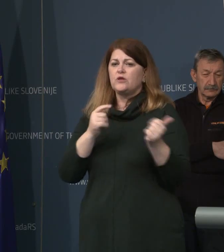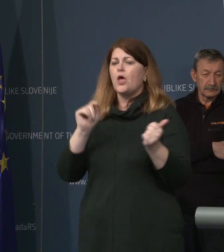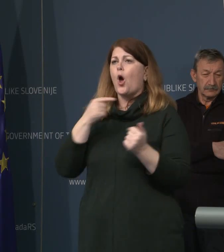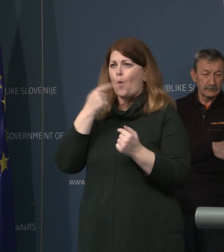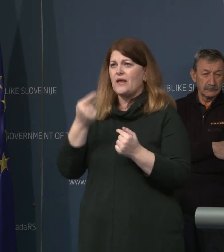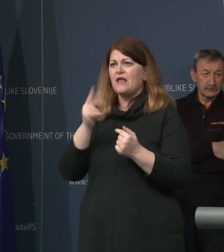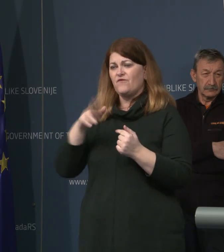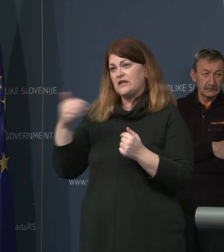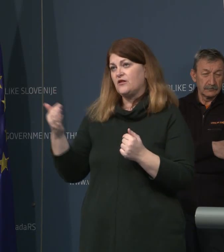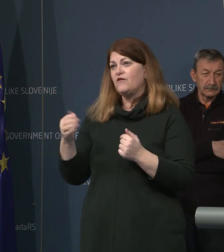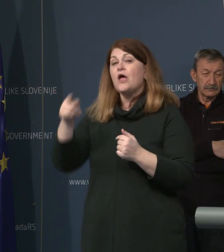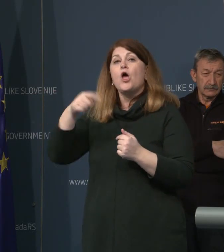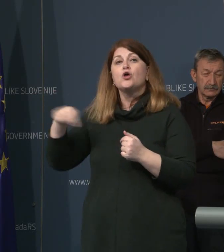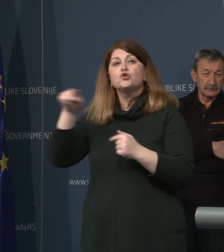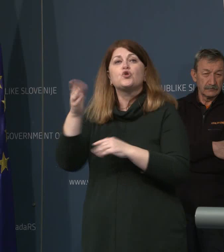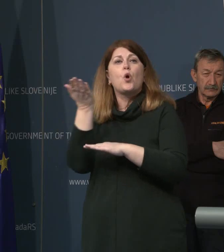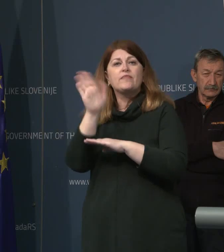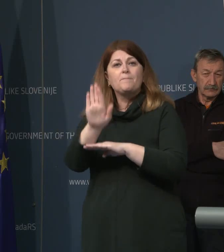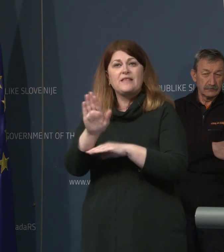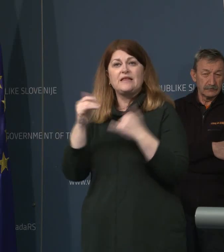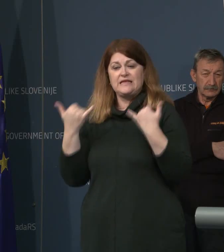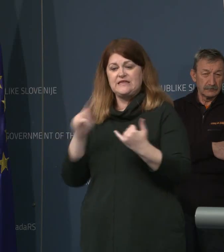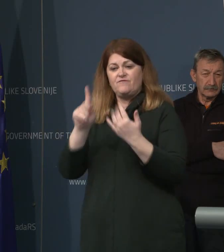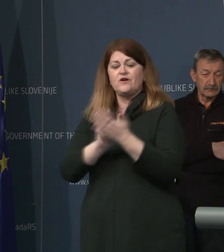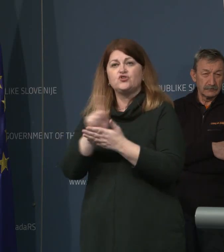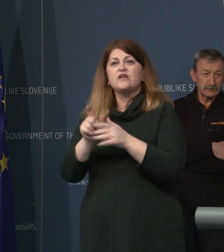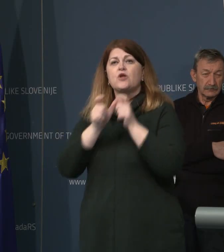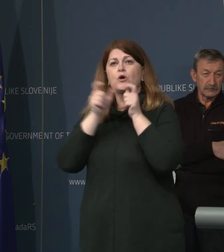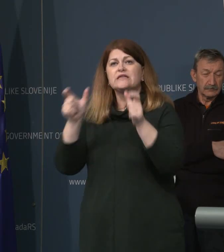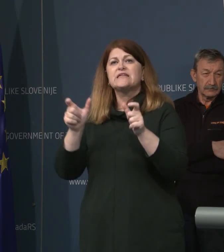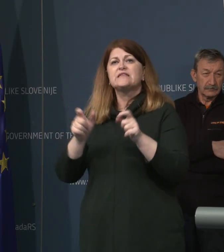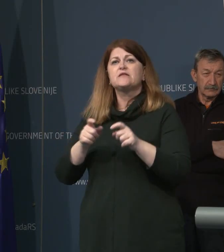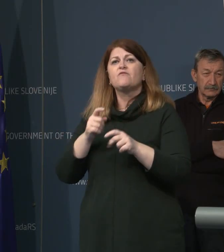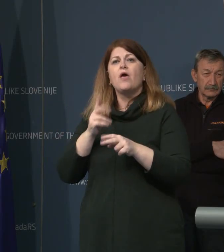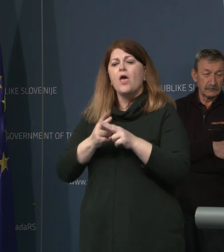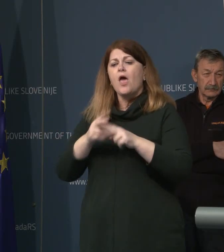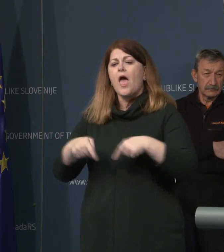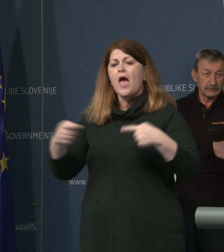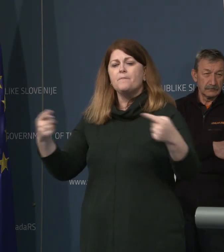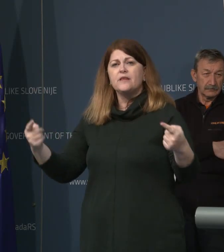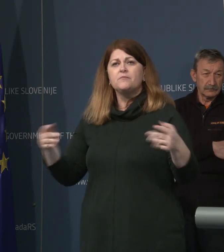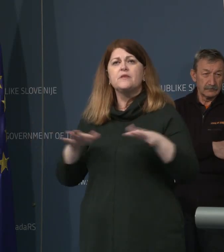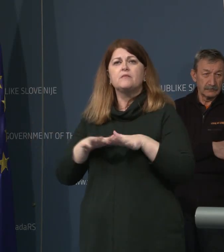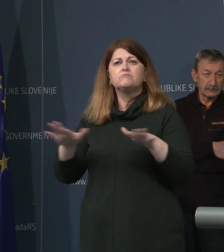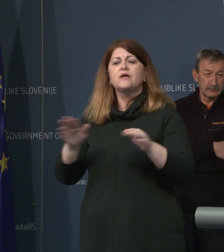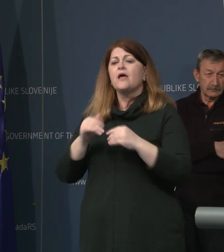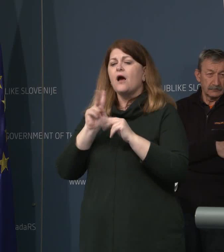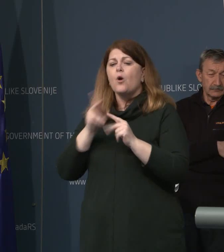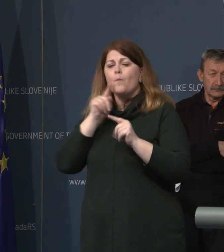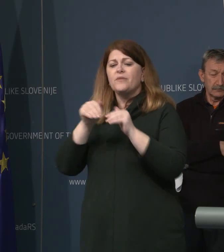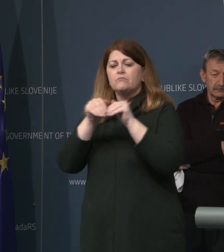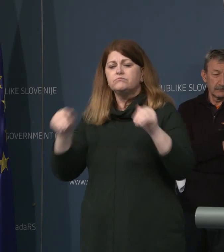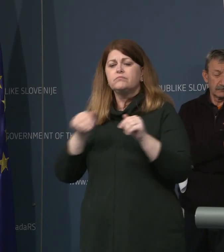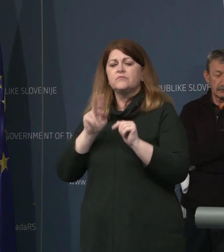in bo z nadaljevanju, so namenjeni sedaj v času razglasitve epidemije za zajezitvi napredovanja širjenja